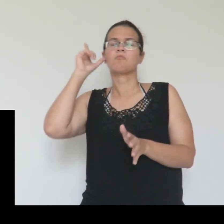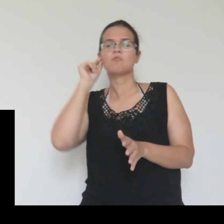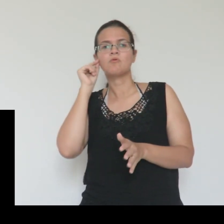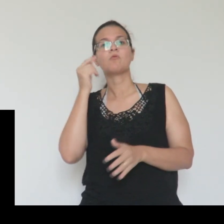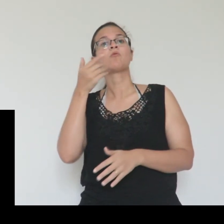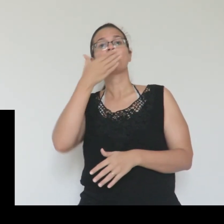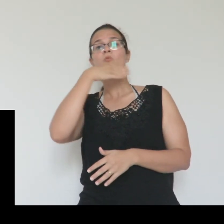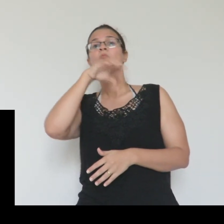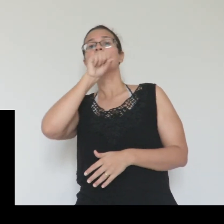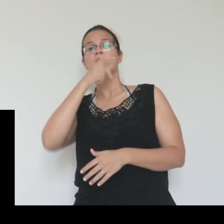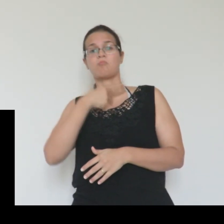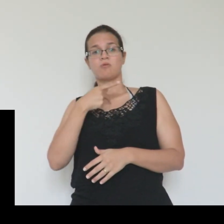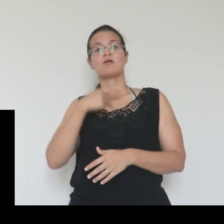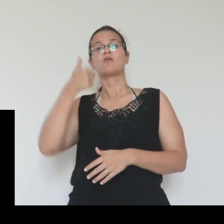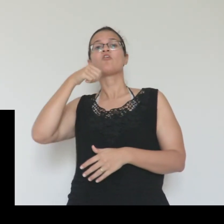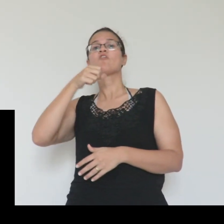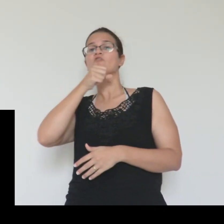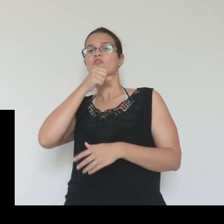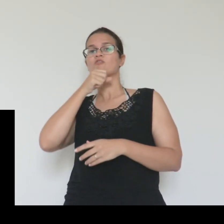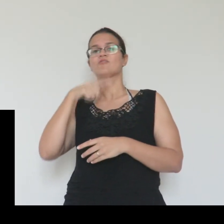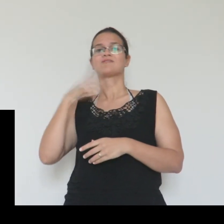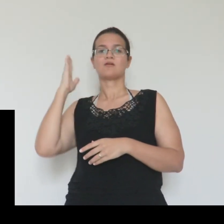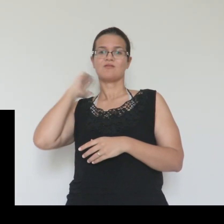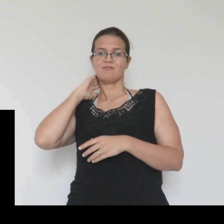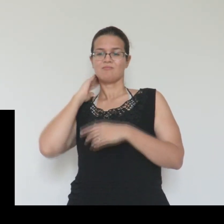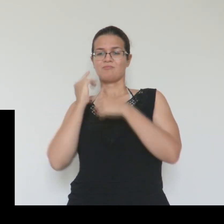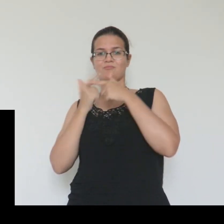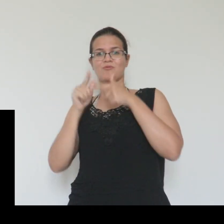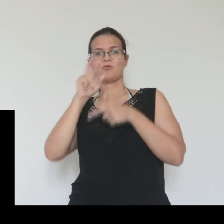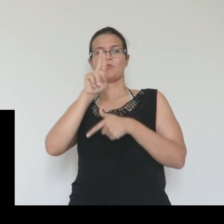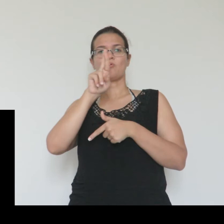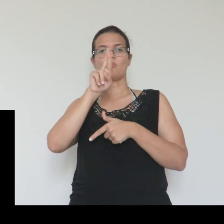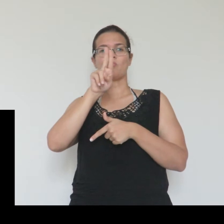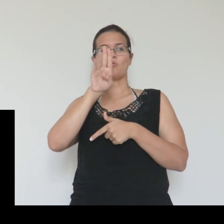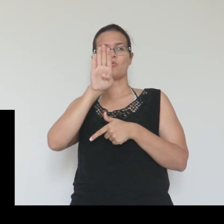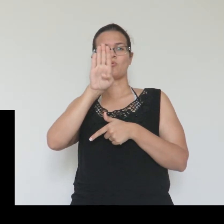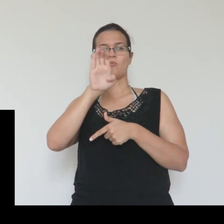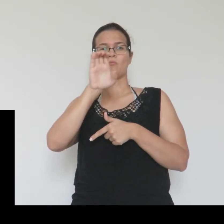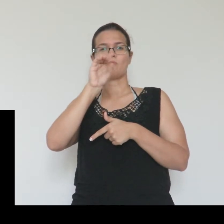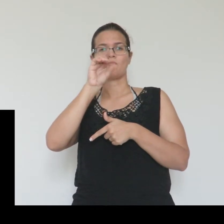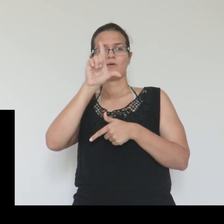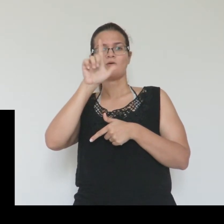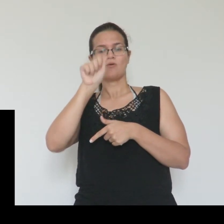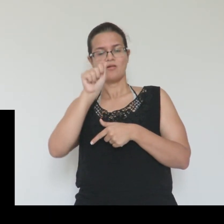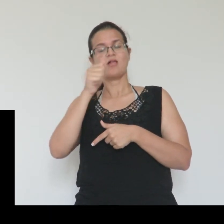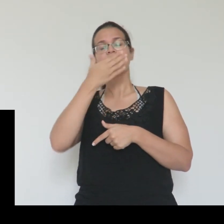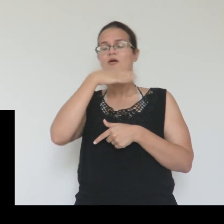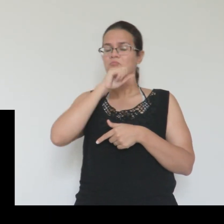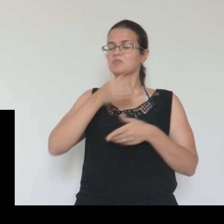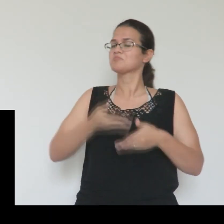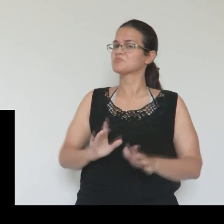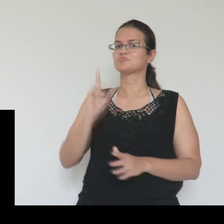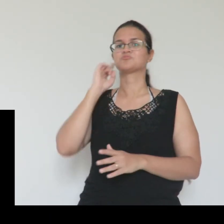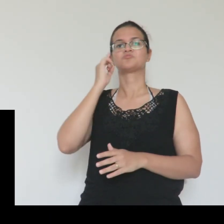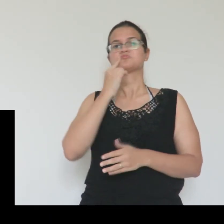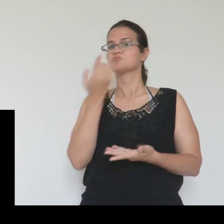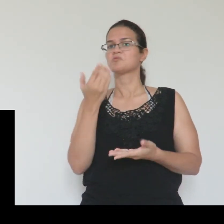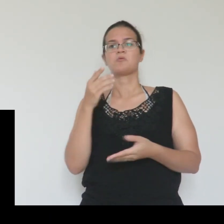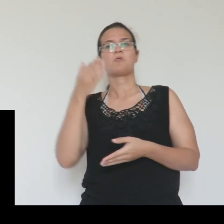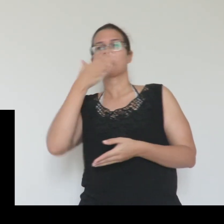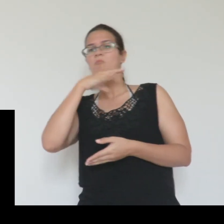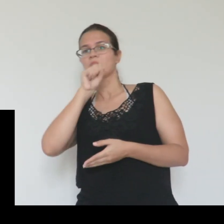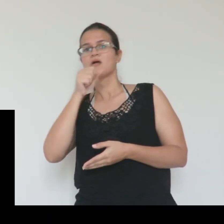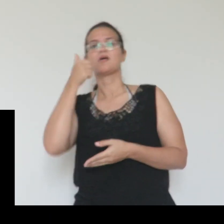tanto eu e minha irmã. Meu pai tem uns 15 filhos aí no Brasil, nenhum deles são